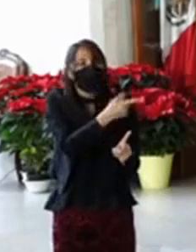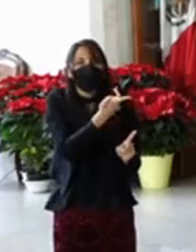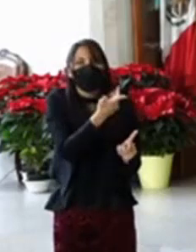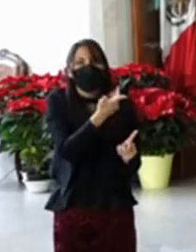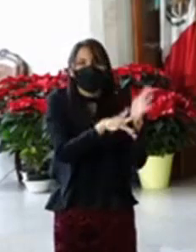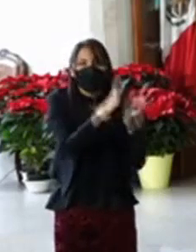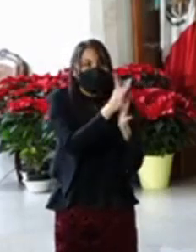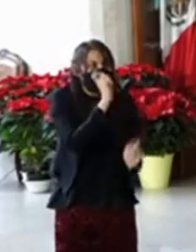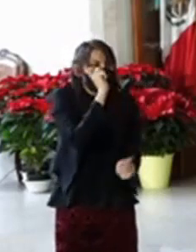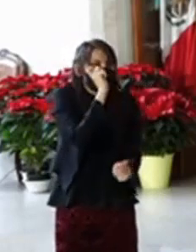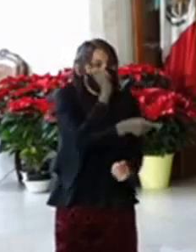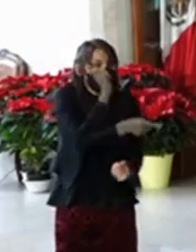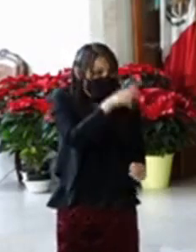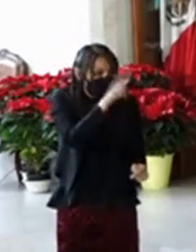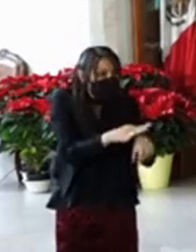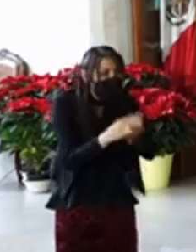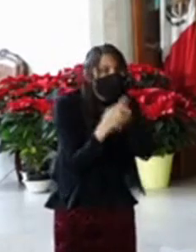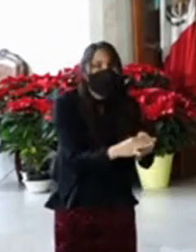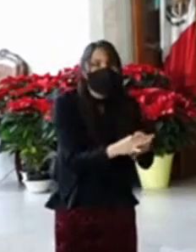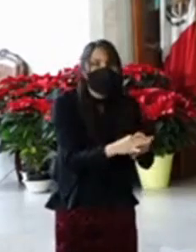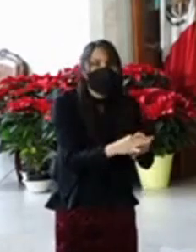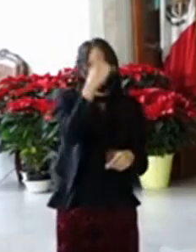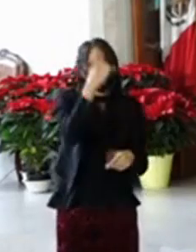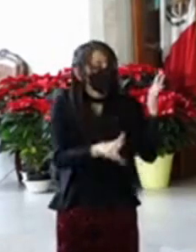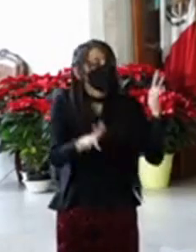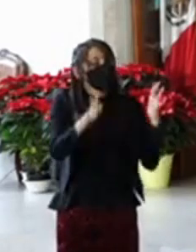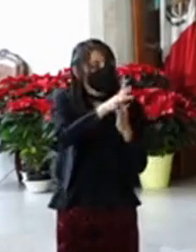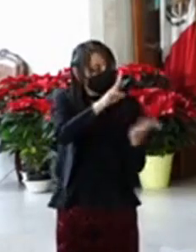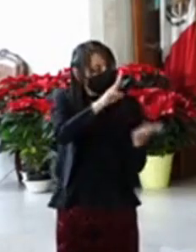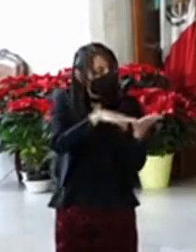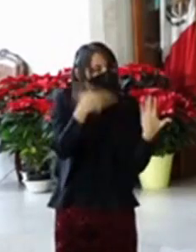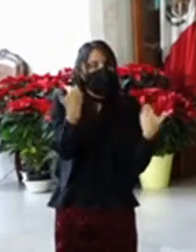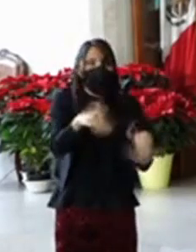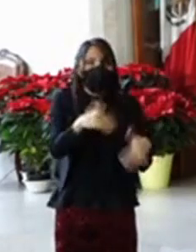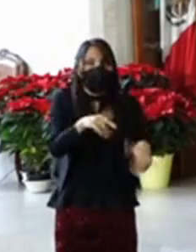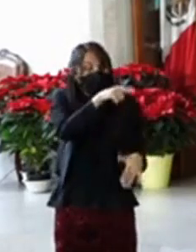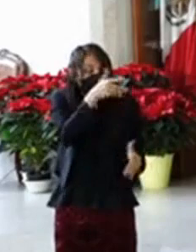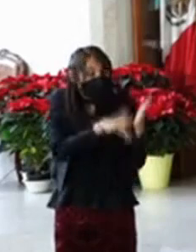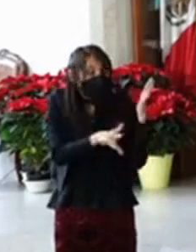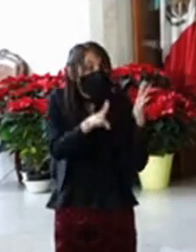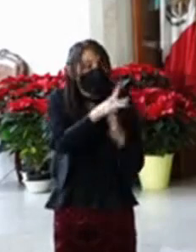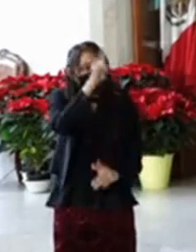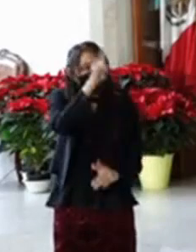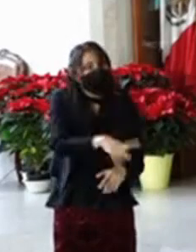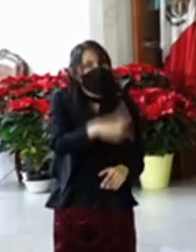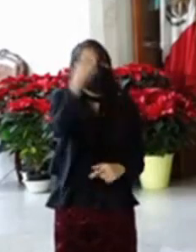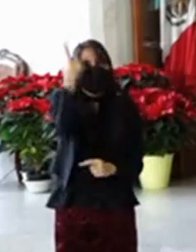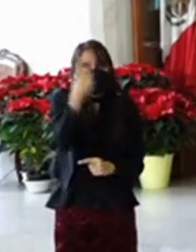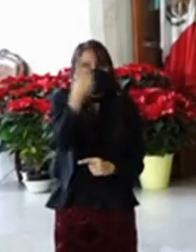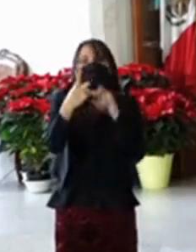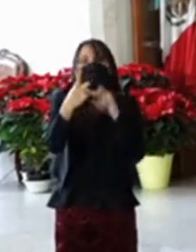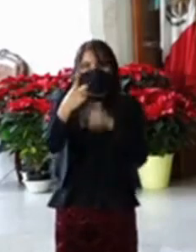y estamos en el verdadero, en su Hijo Jesucristo. Este es el verdadero